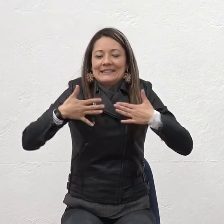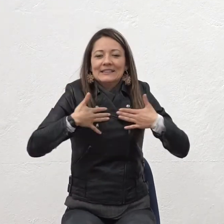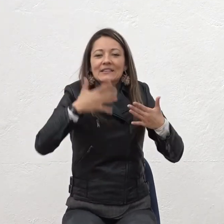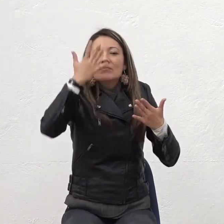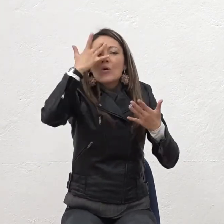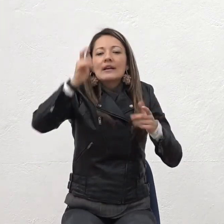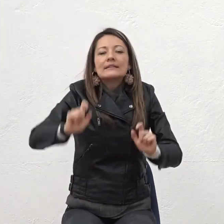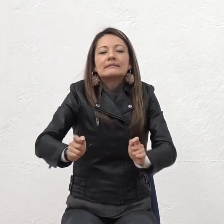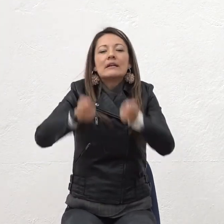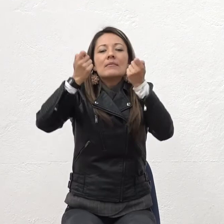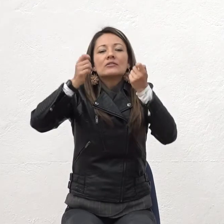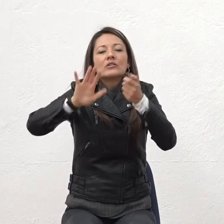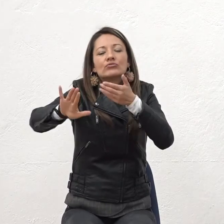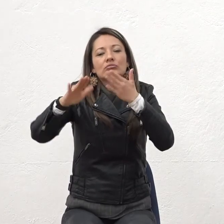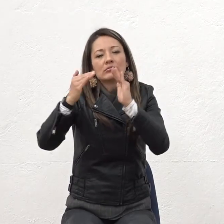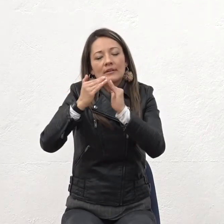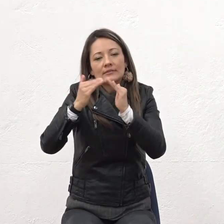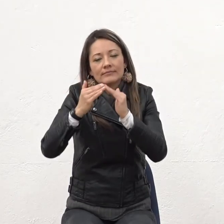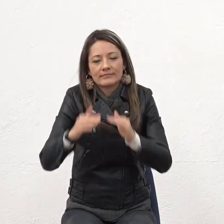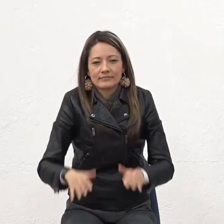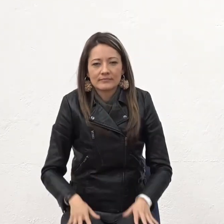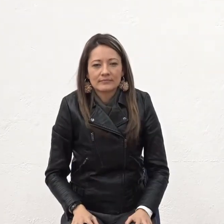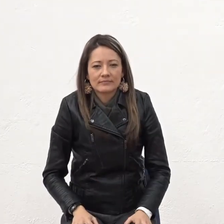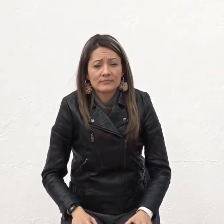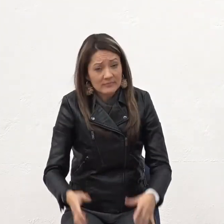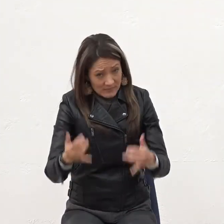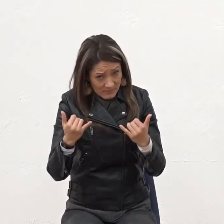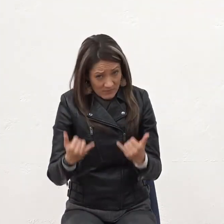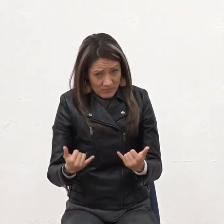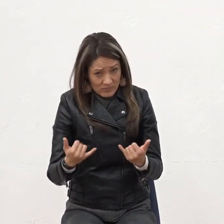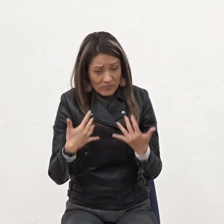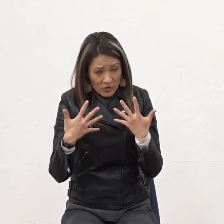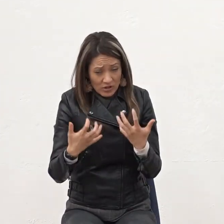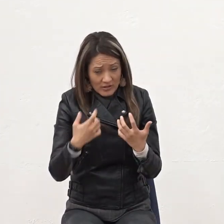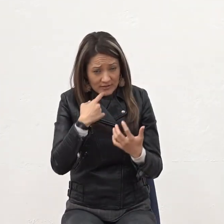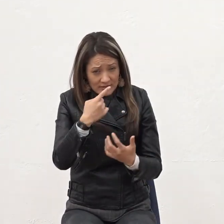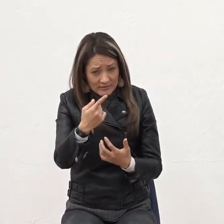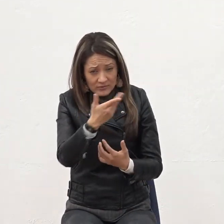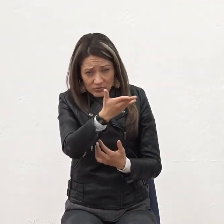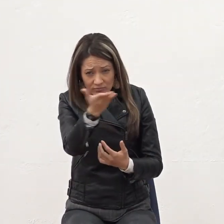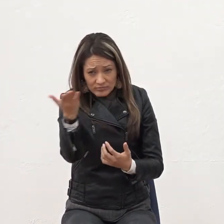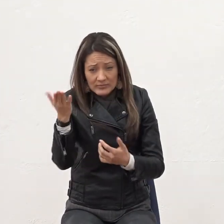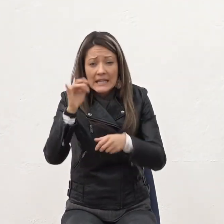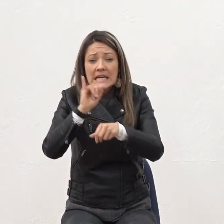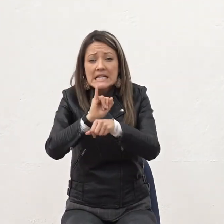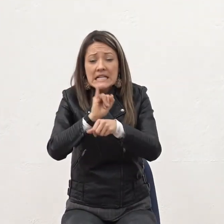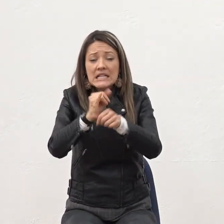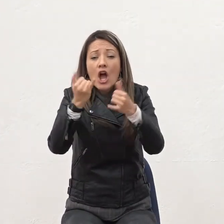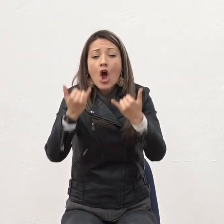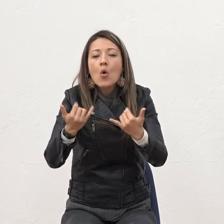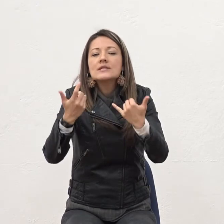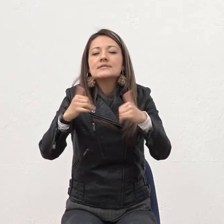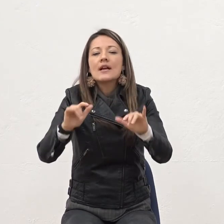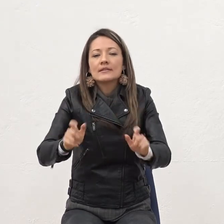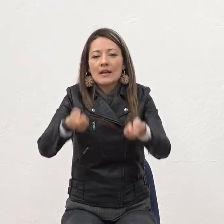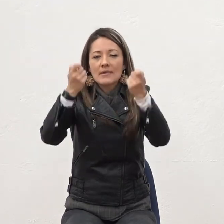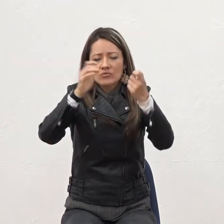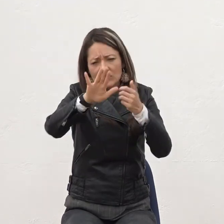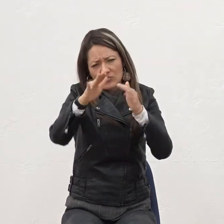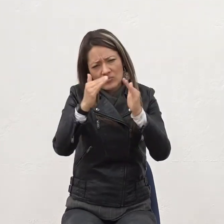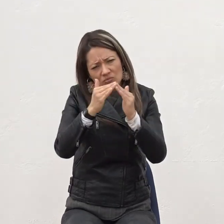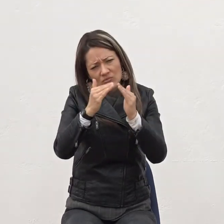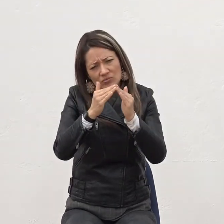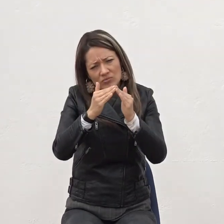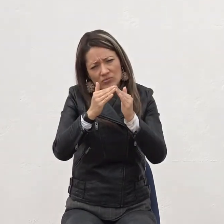porque la salvación llegó a mi casa. Y hoy le quiero decir algo. Iglesia, la salvación ya llegó a su casa.